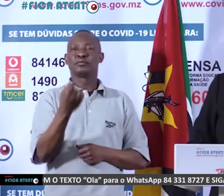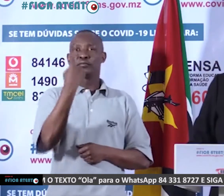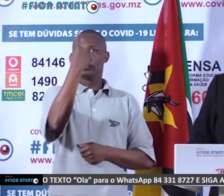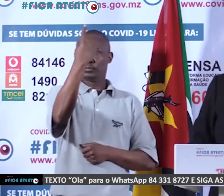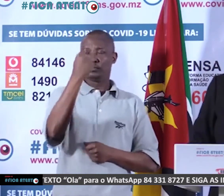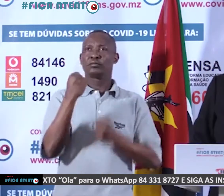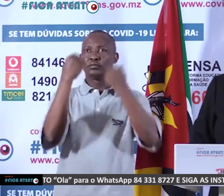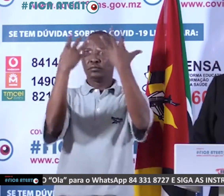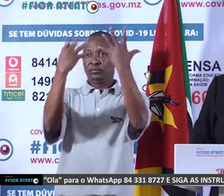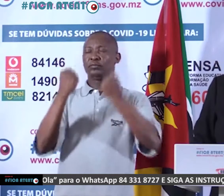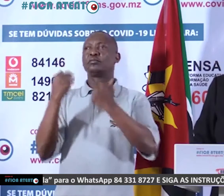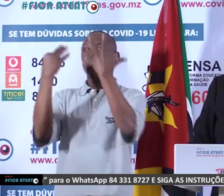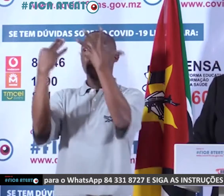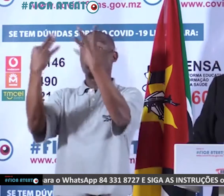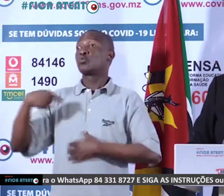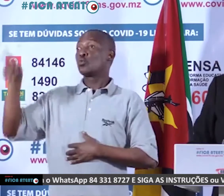nas últimas 24 horas.